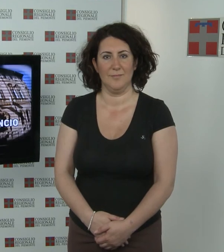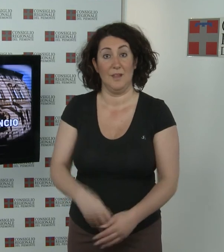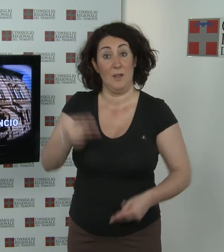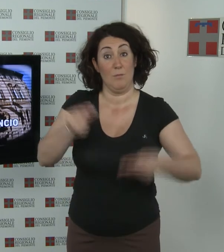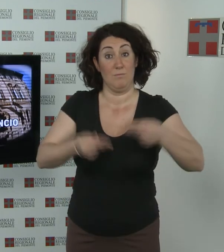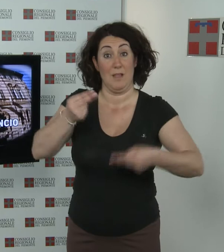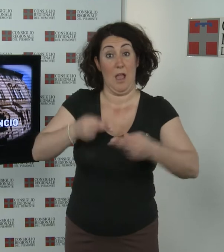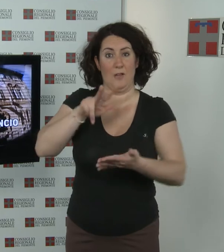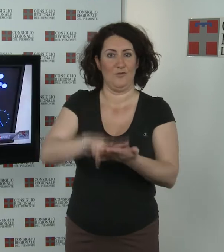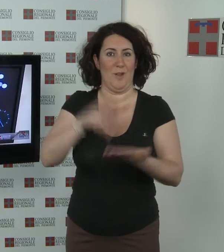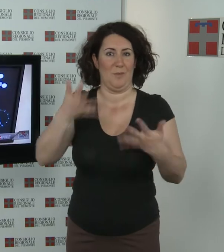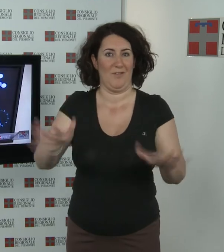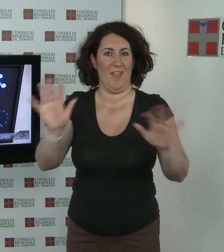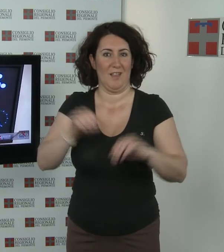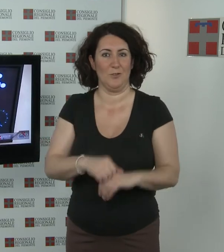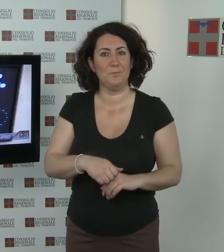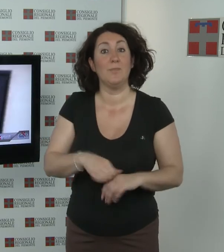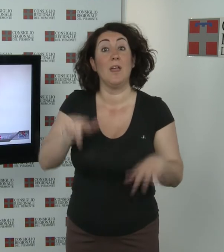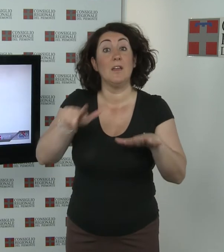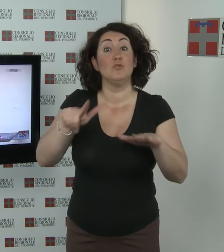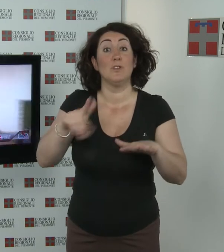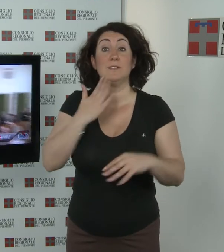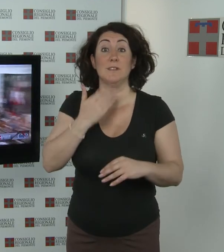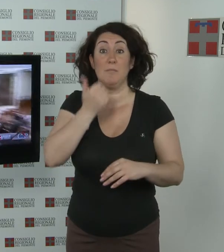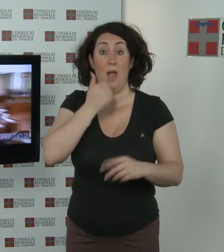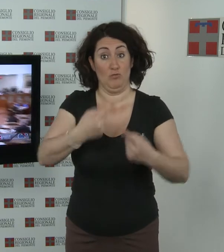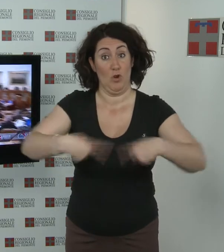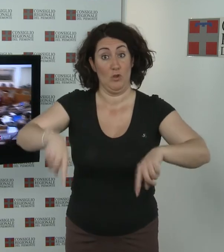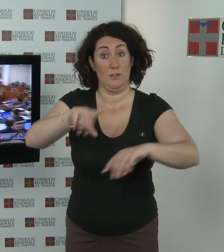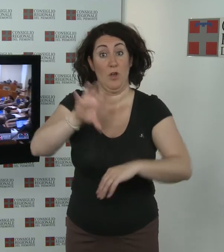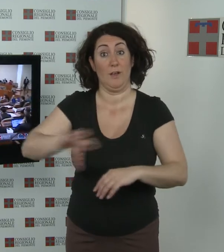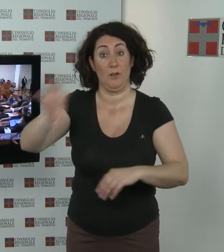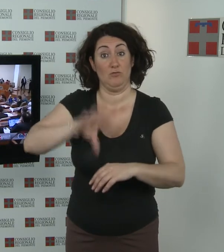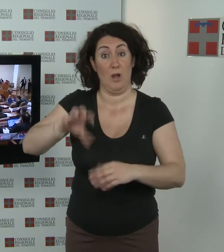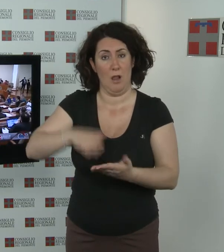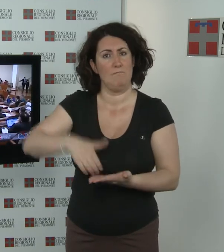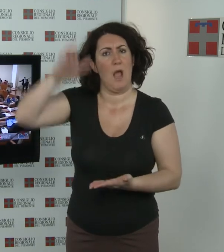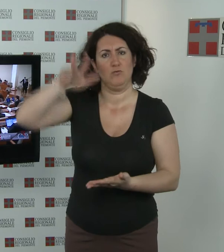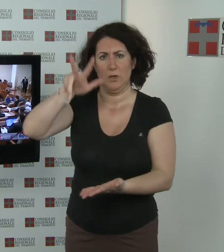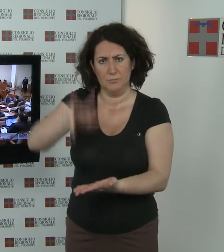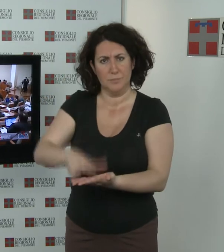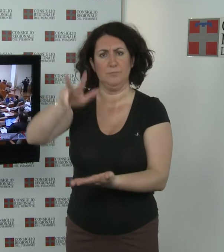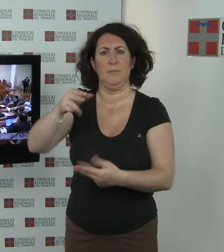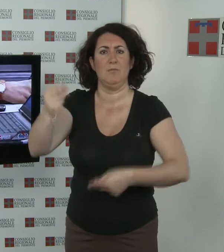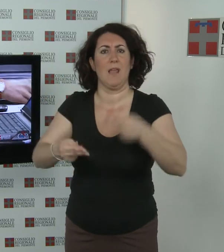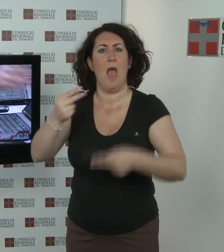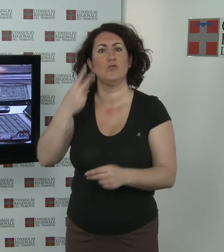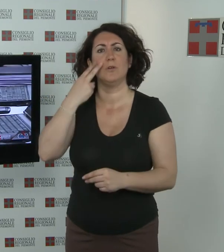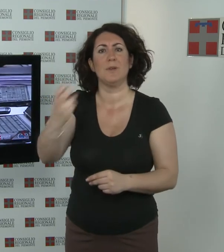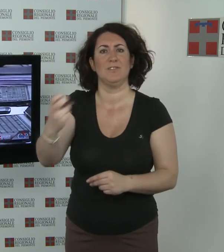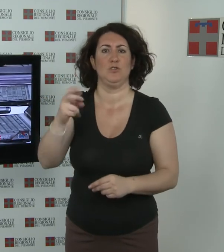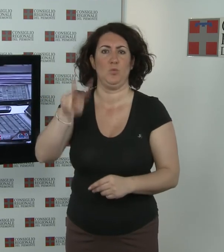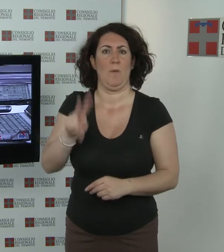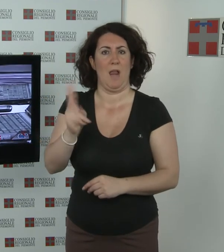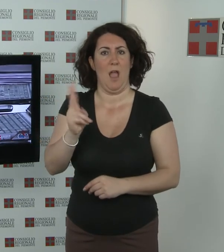Approvato il bilancio. Nella seduta del 17 maggio il Consiglio regionale ha approvato a maggioranza il bilancio di previsione